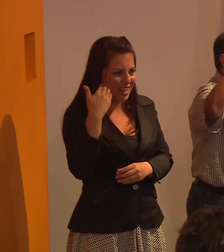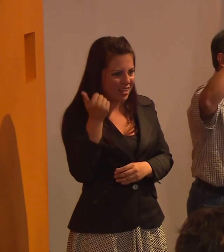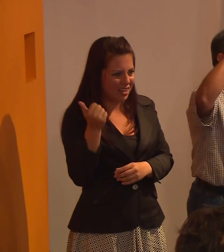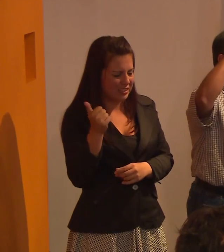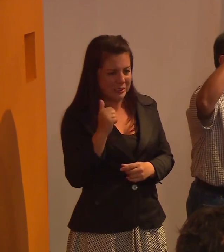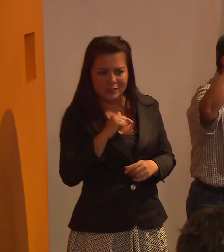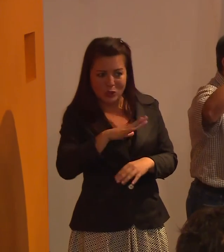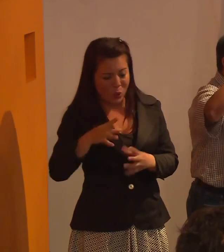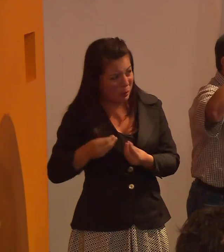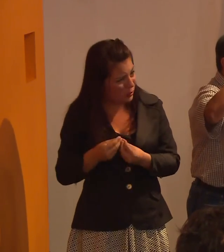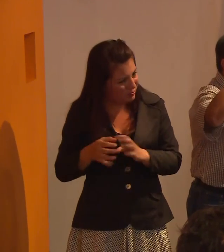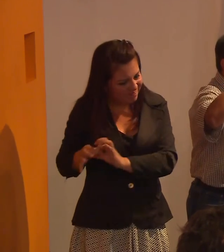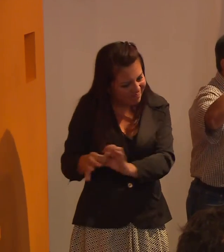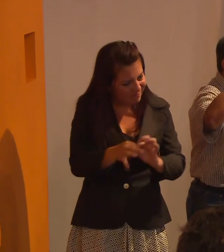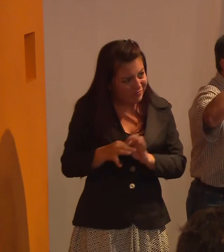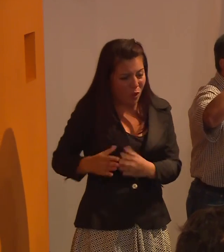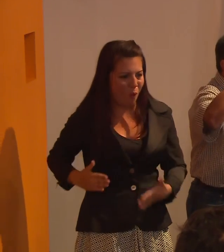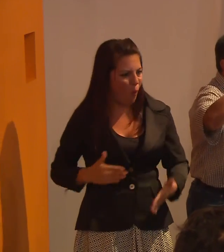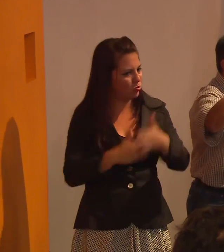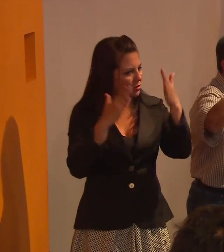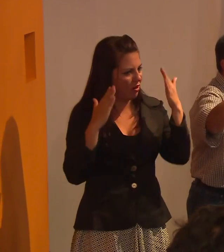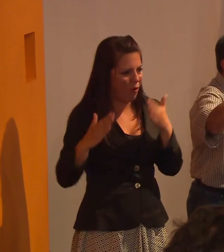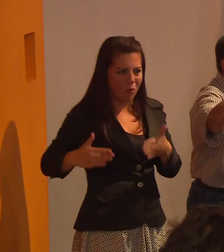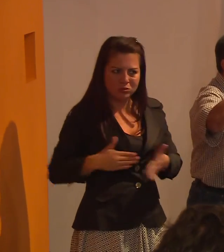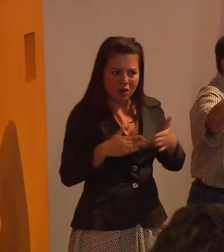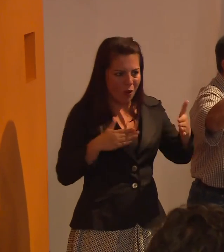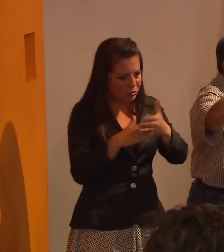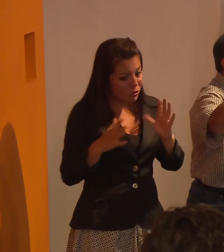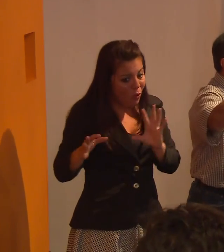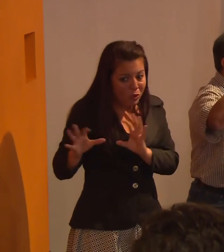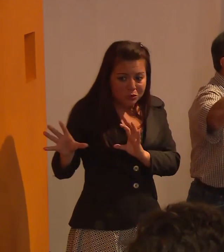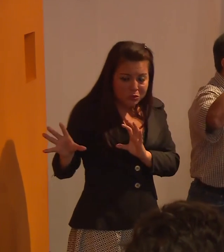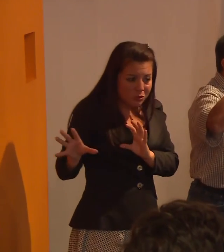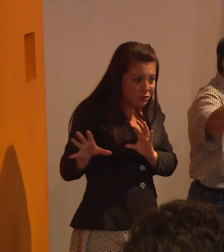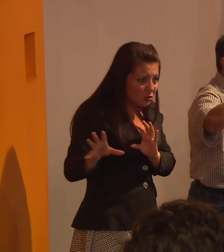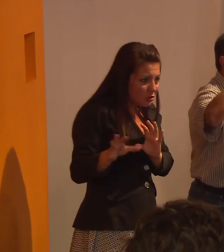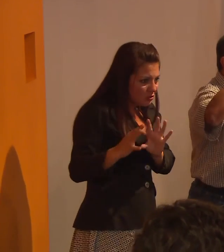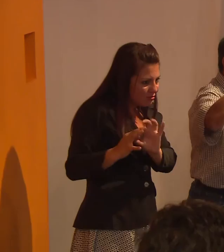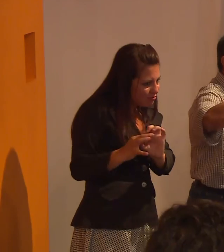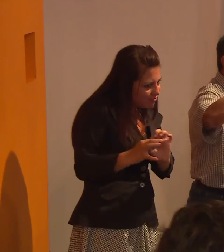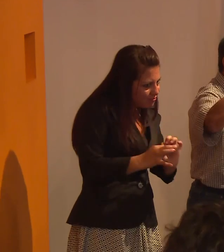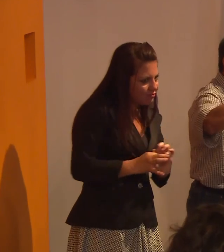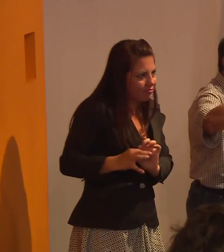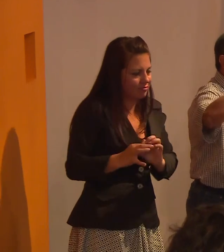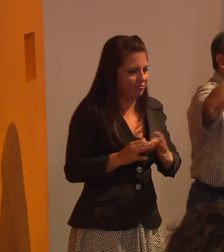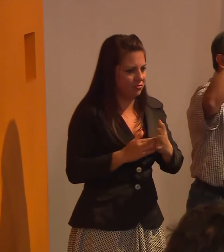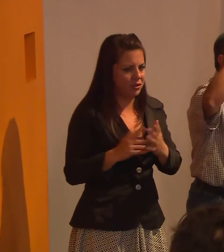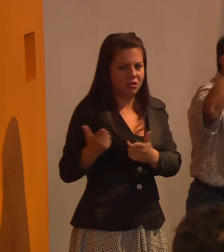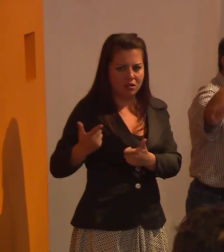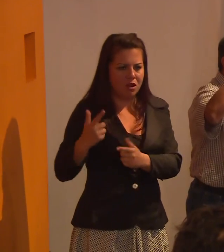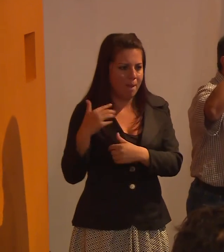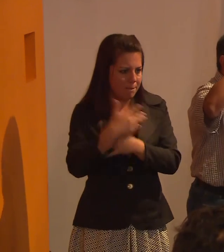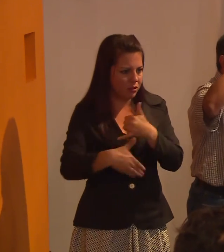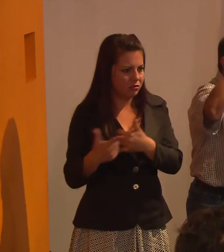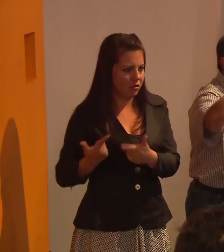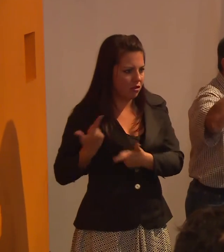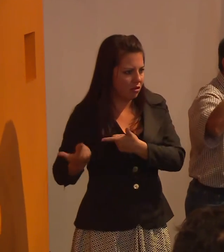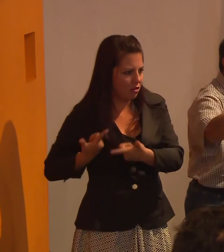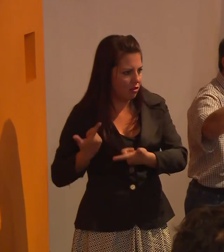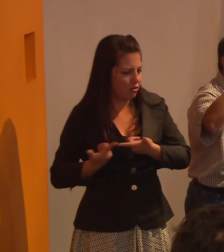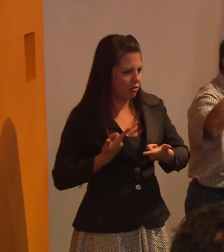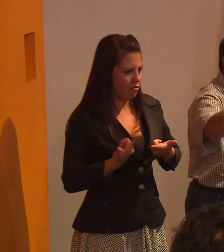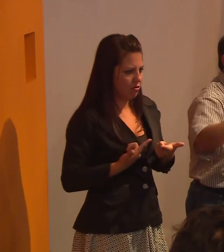Capitolio, en unidad con todos los actores de la comunidad educativa y con todos los que en el país luchan porque